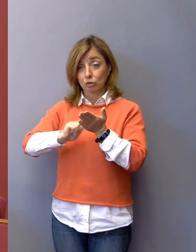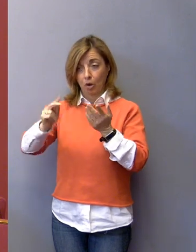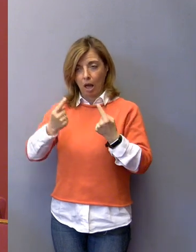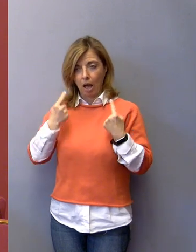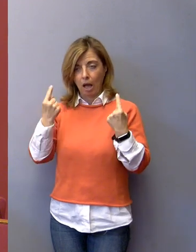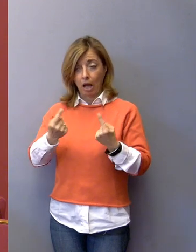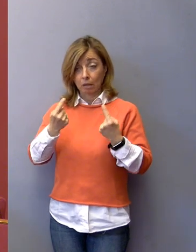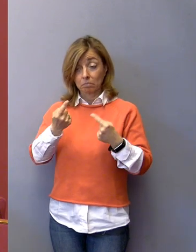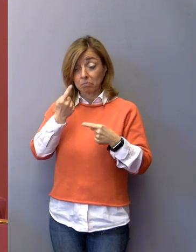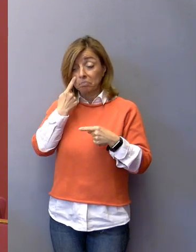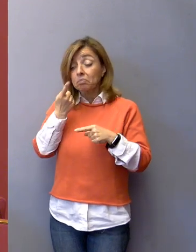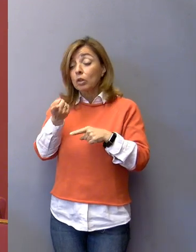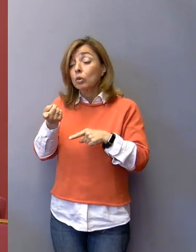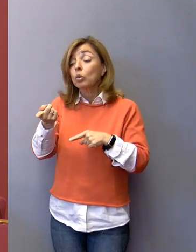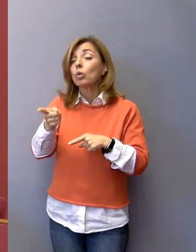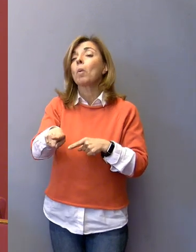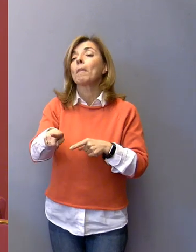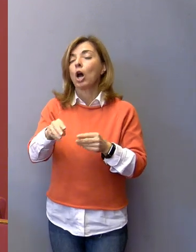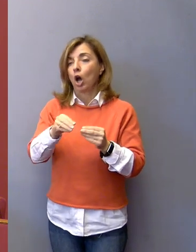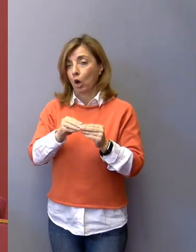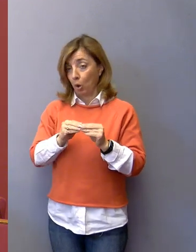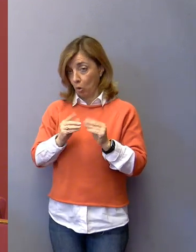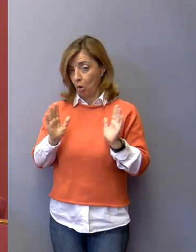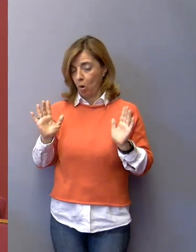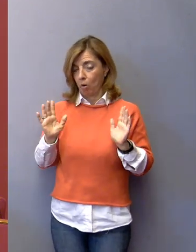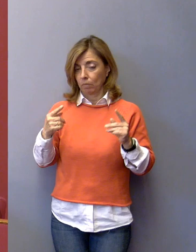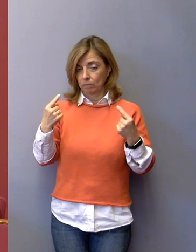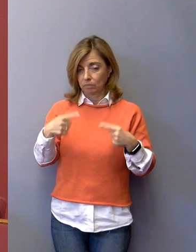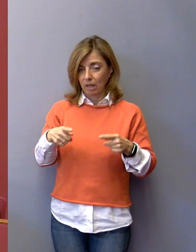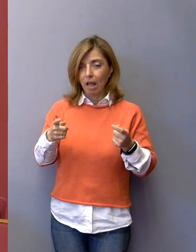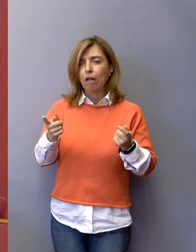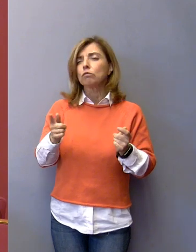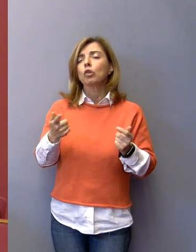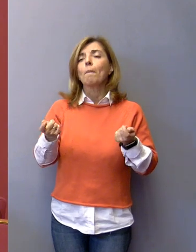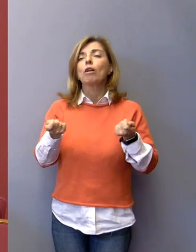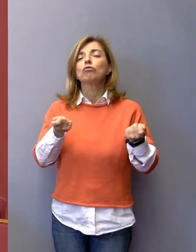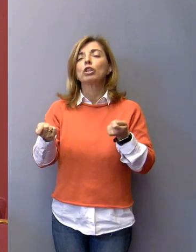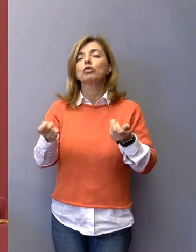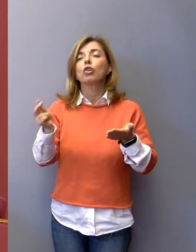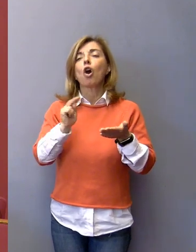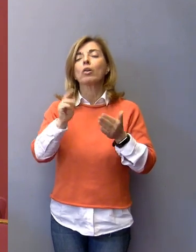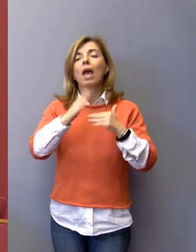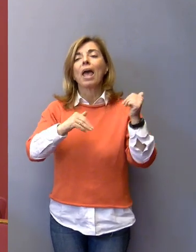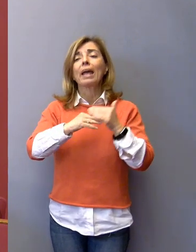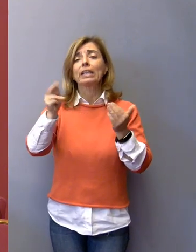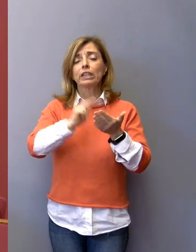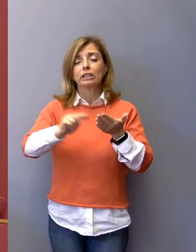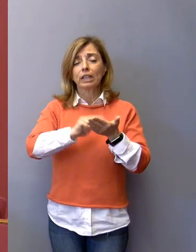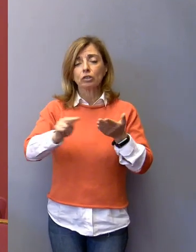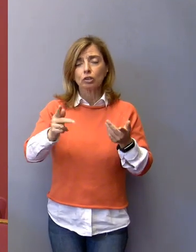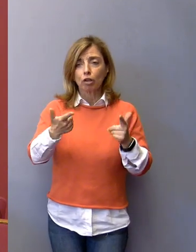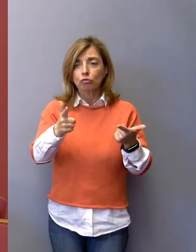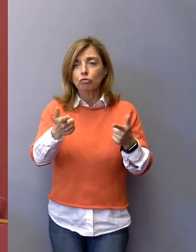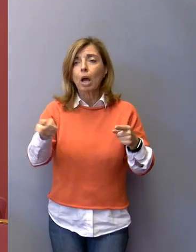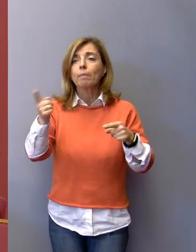nuova puntata E questa non gestione non solo dell'edilizia scolastica ma dei servizi 06 colleghi che